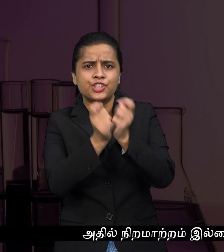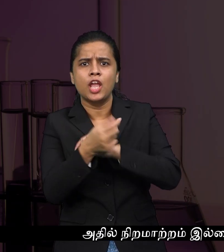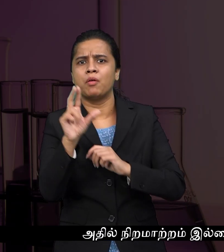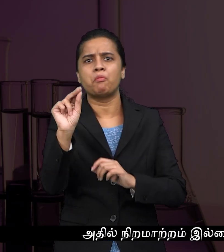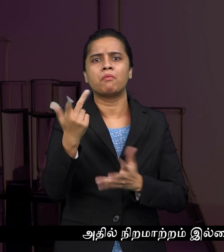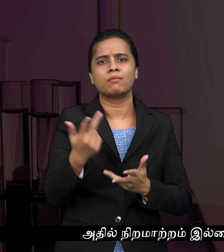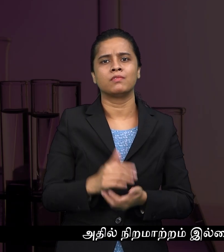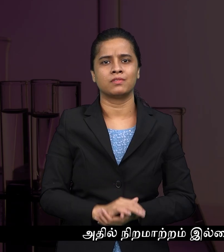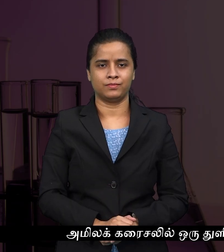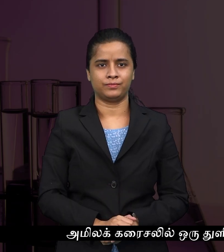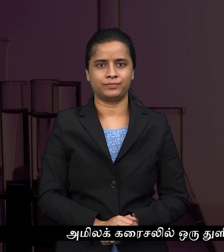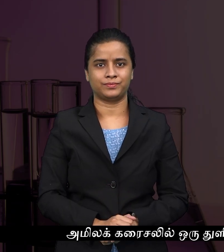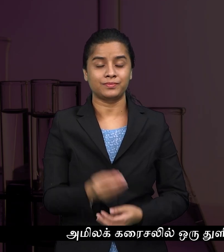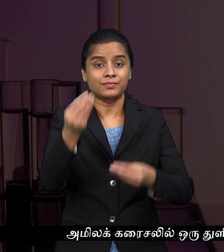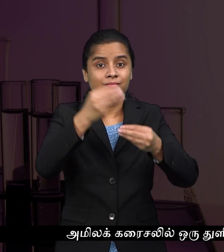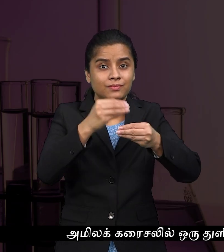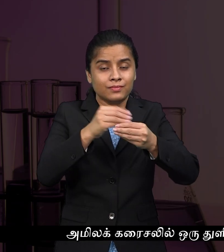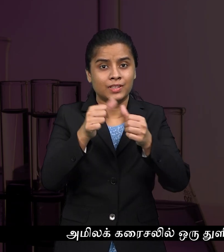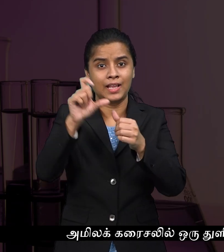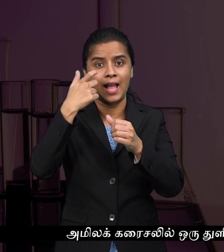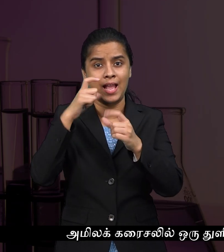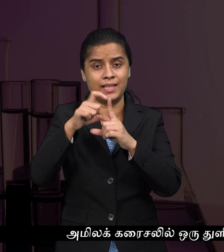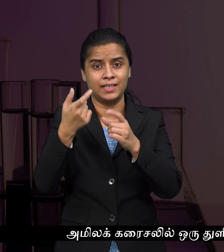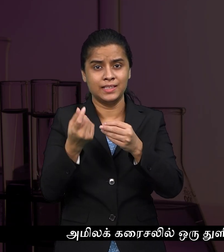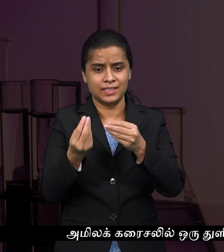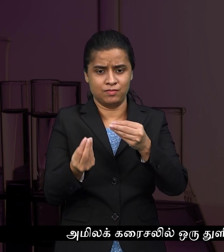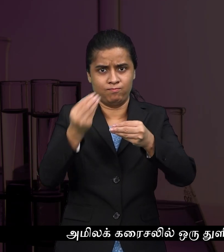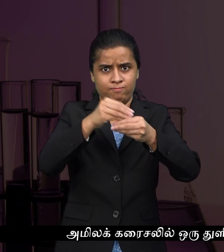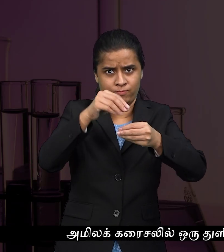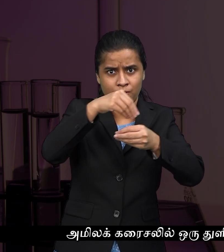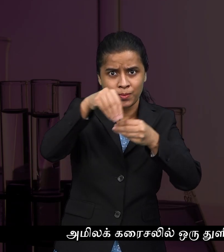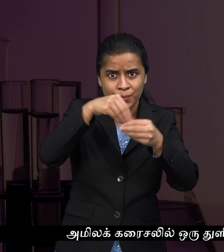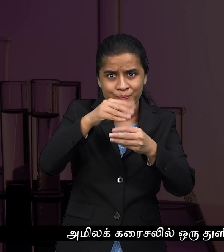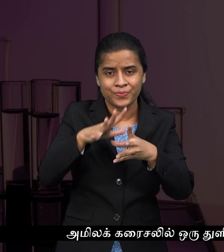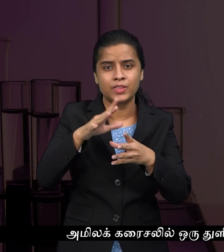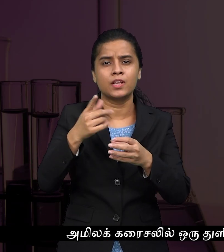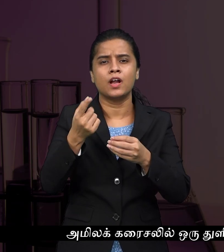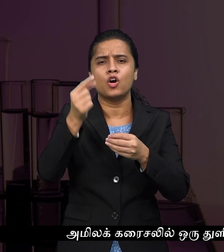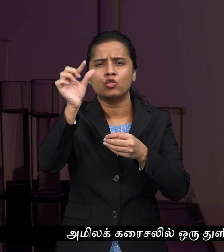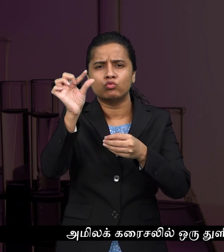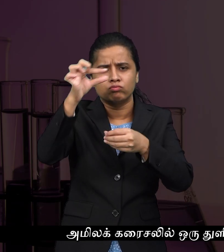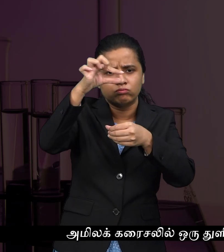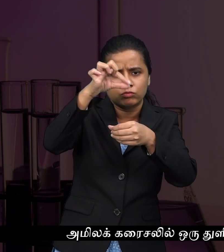கொள்ளலாம். அமில கரைசலில் ஒரு துளி சோடியம் ஹைட்ராக்சைடு கரைசலை